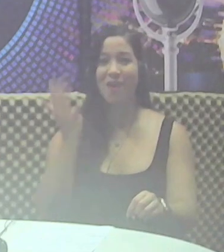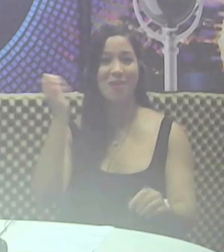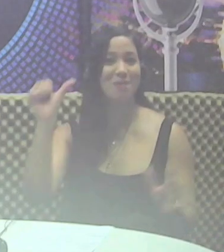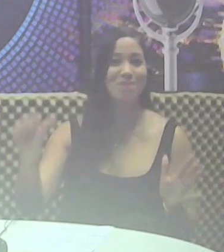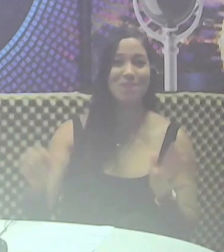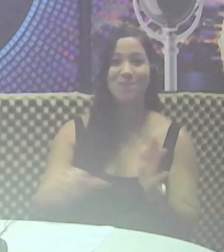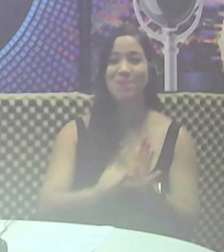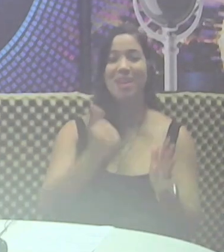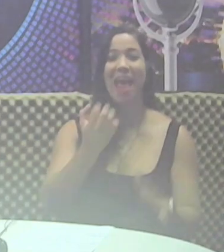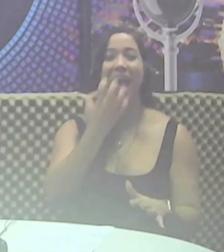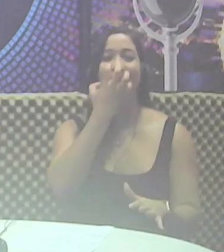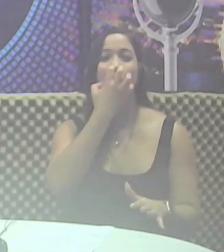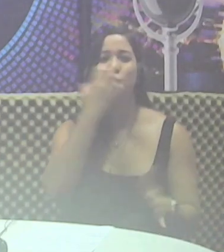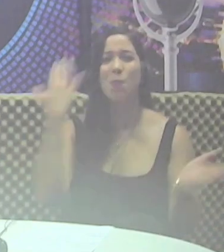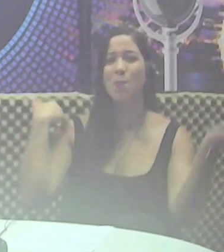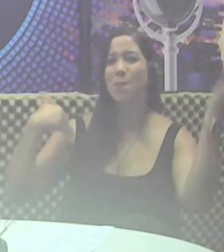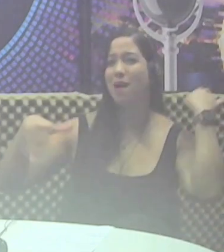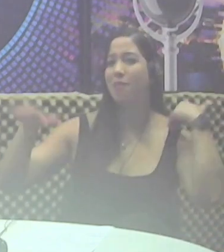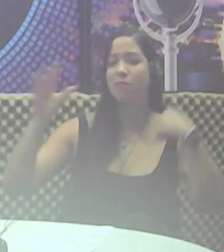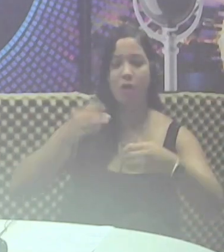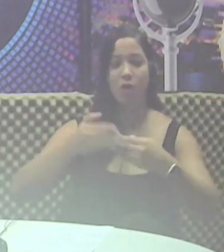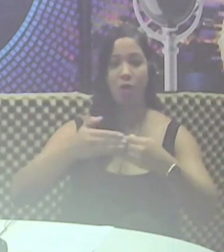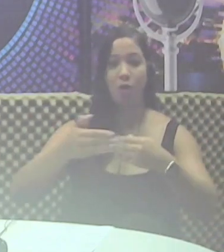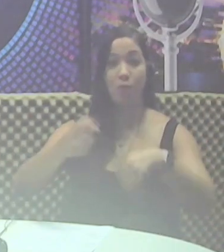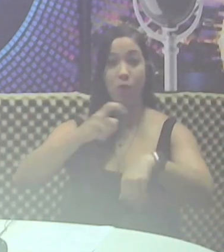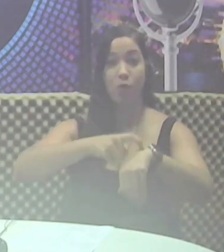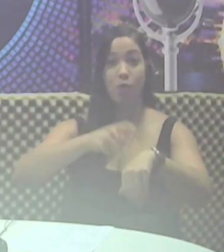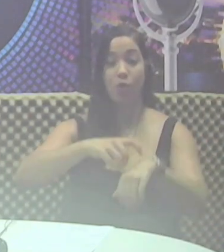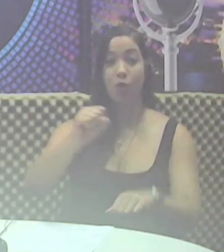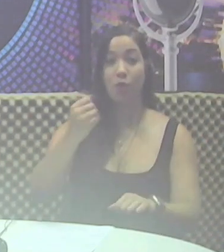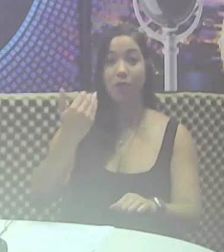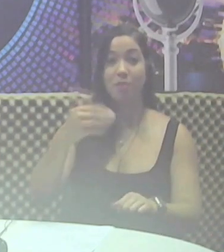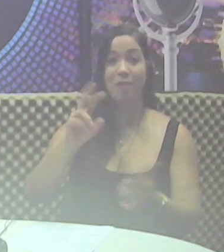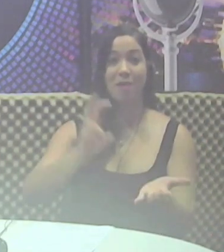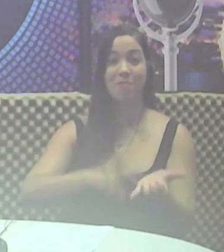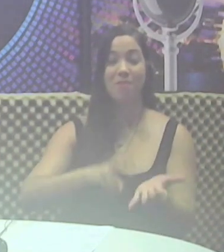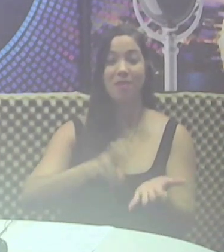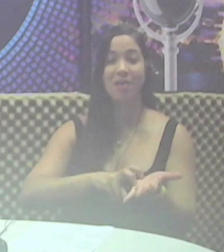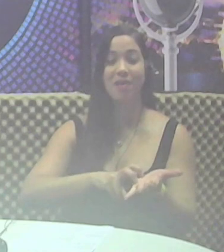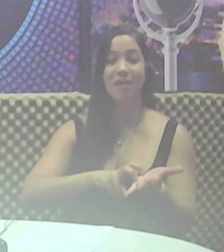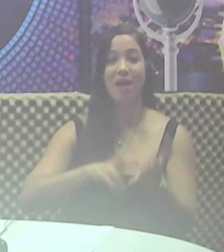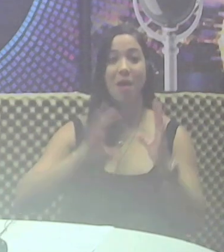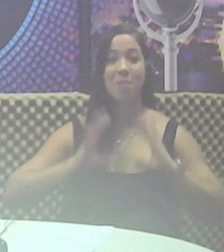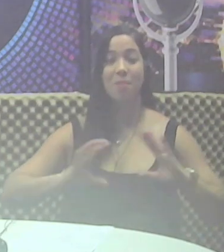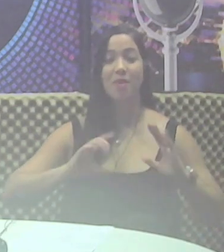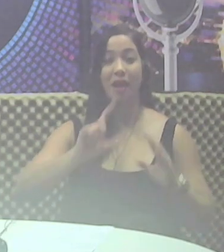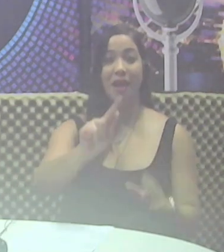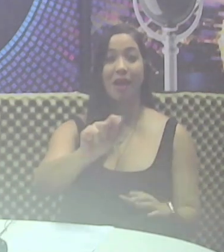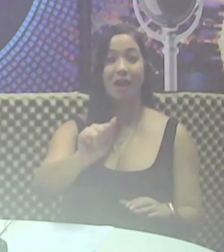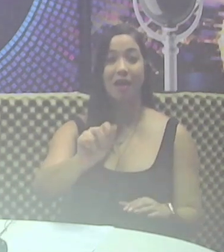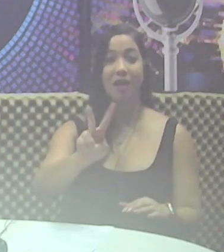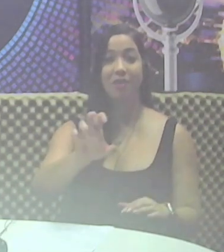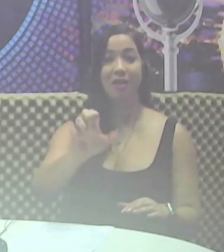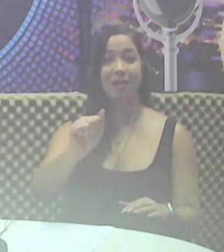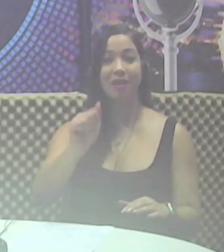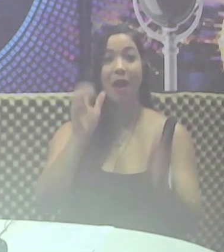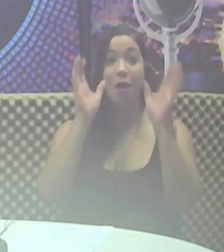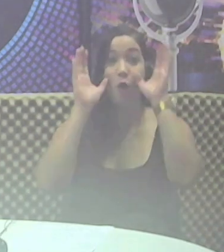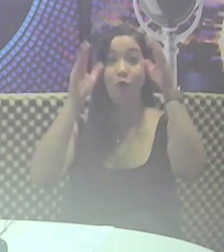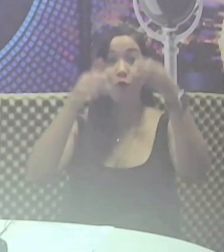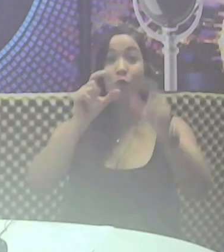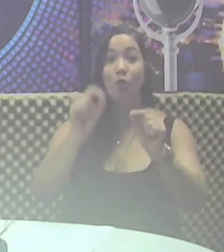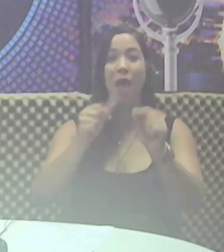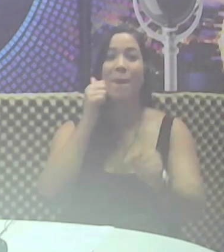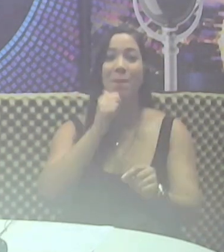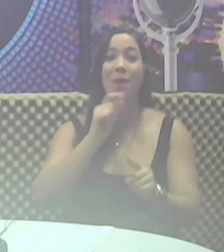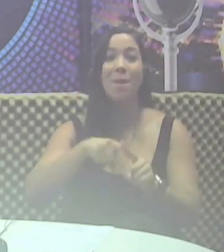da Cão-Miada, a partir das 8h30 da manhã, no Parque Gávea, com foco na participação de mulheres com seus